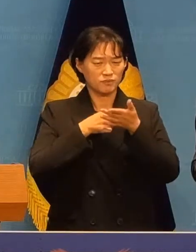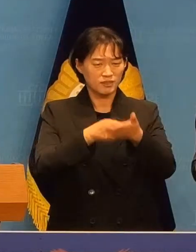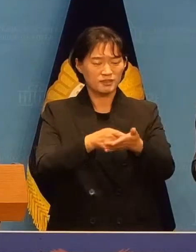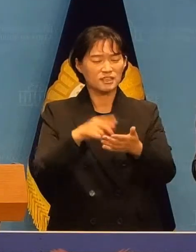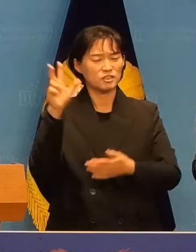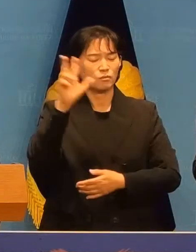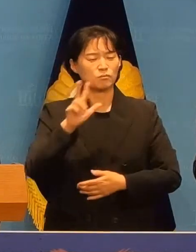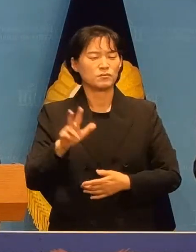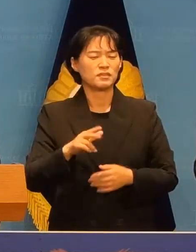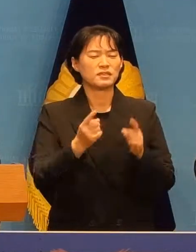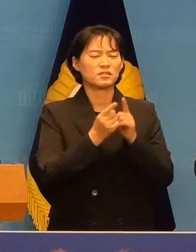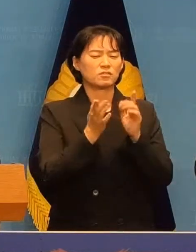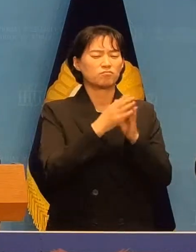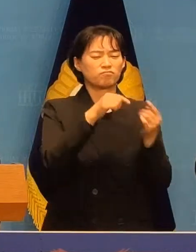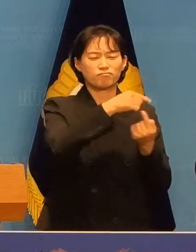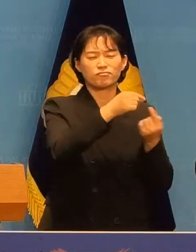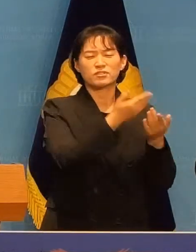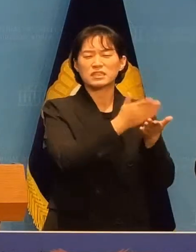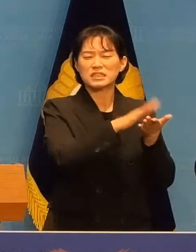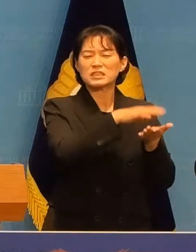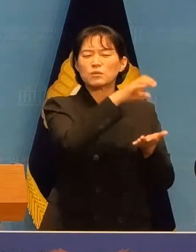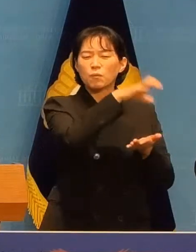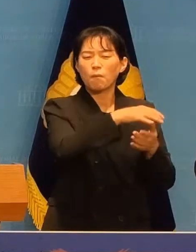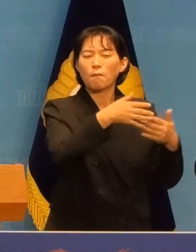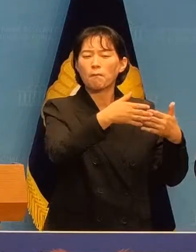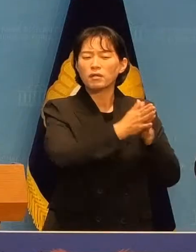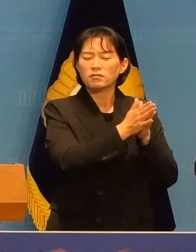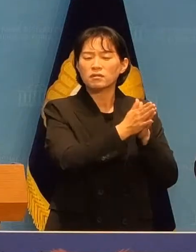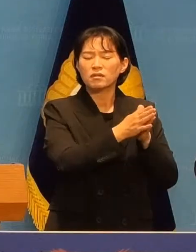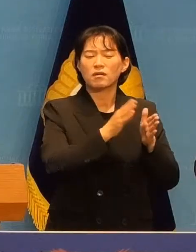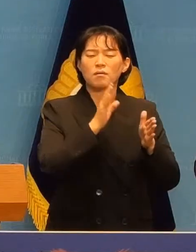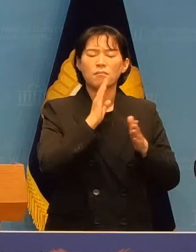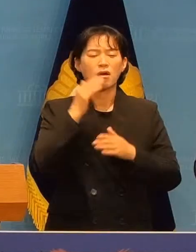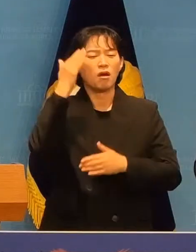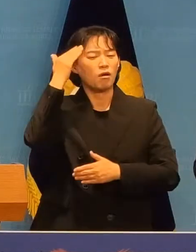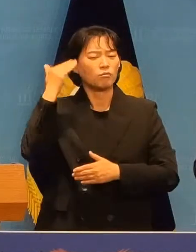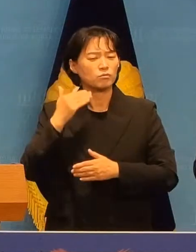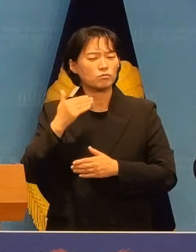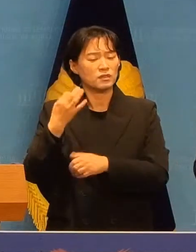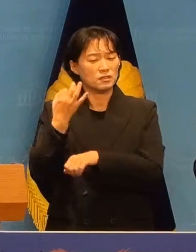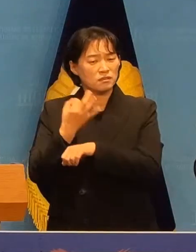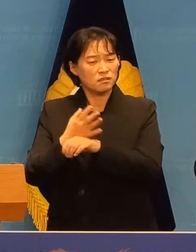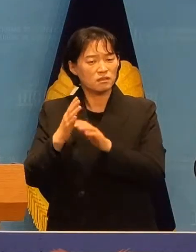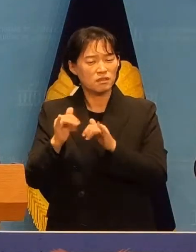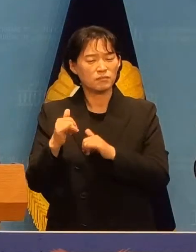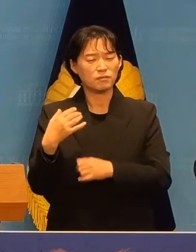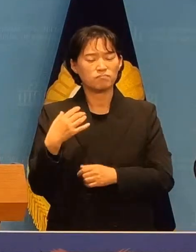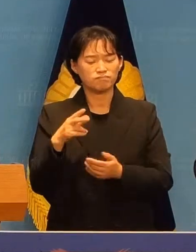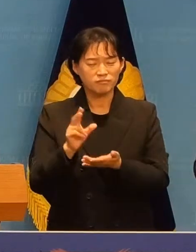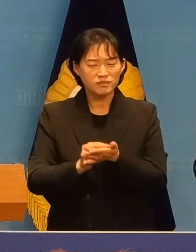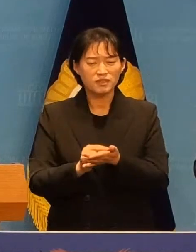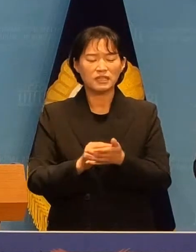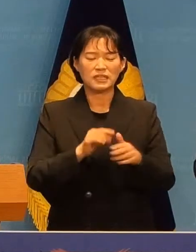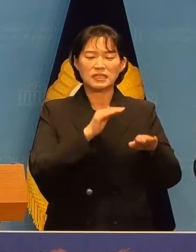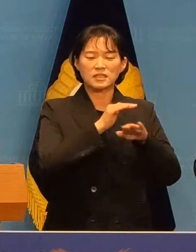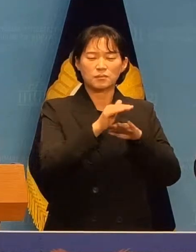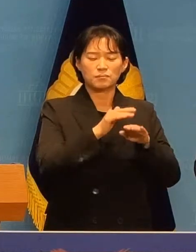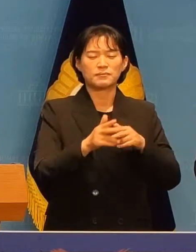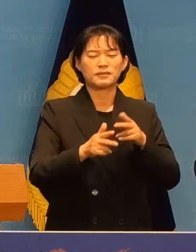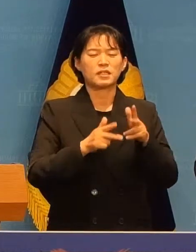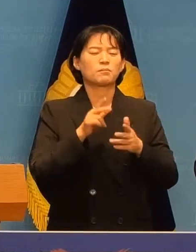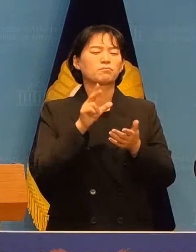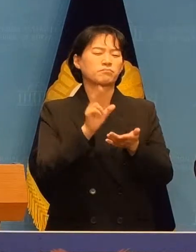폐쇄는 노동자의 생존 문제를 넘어 한국 소비자의 안전과 지역경제, 자동차 산업의 미래가